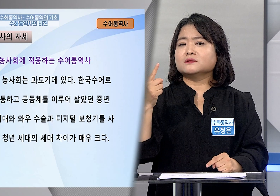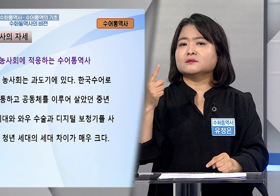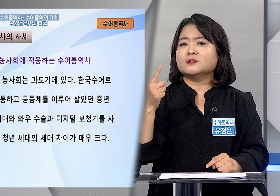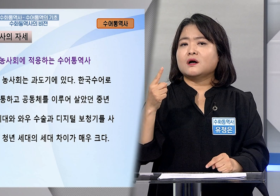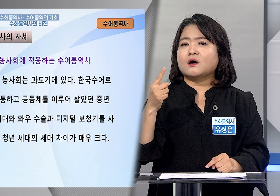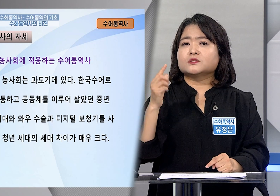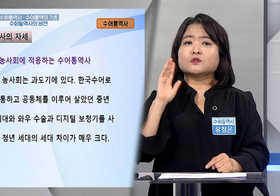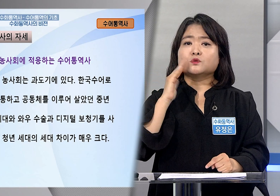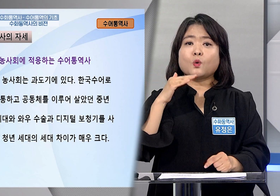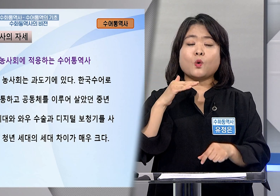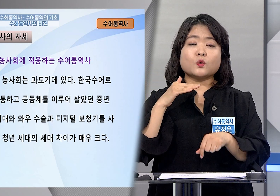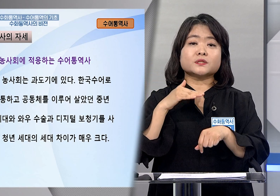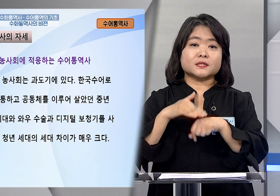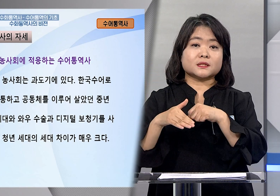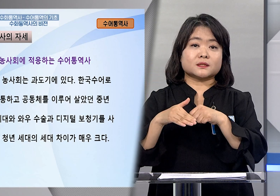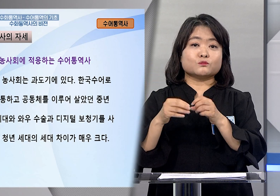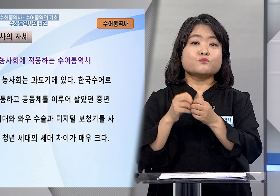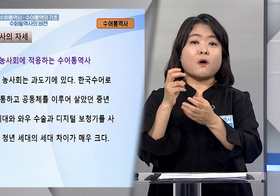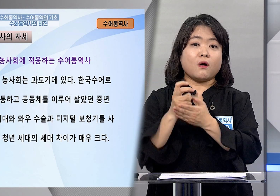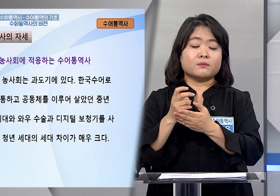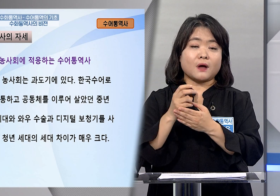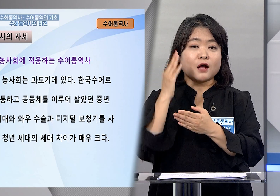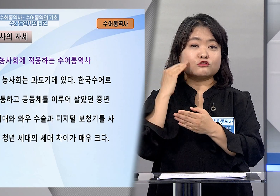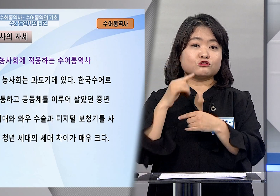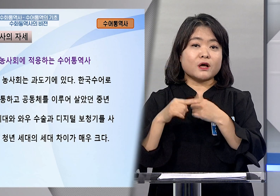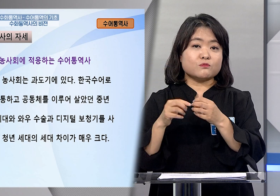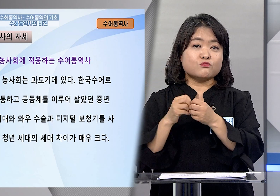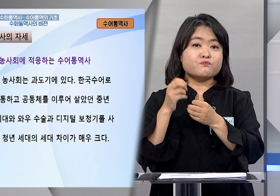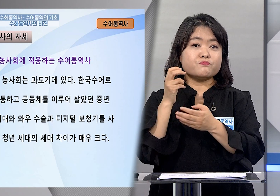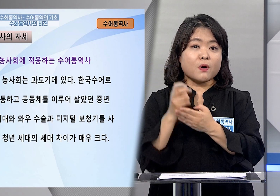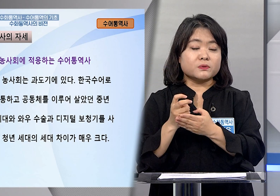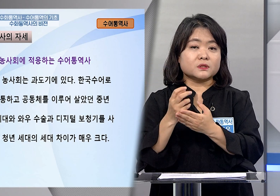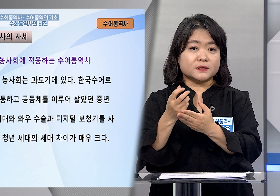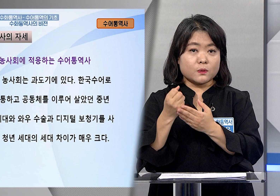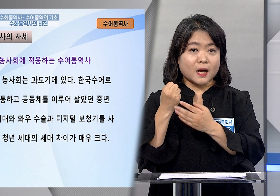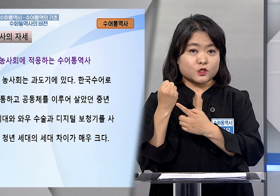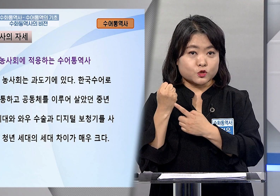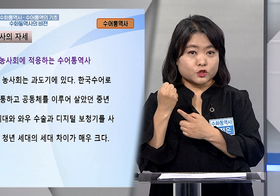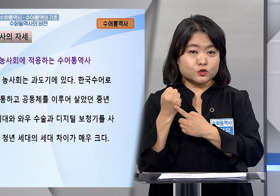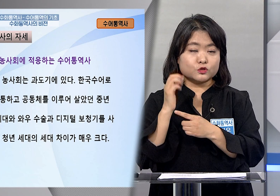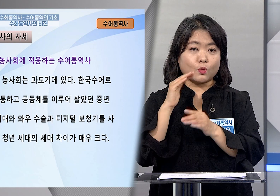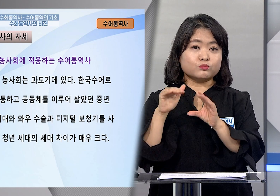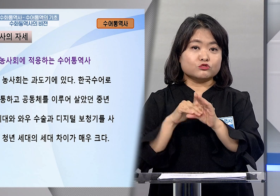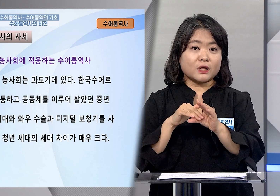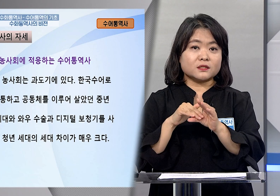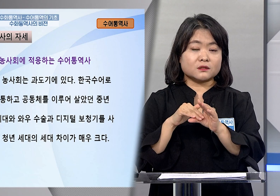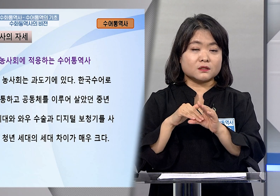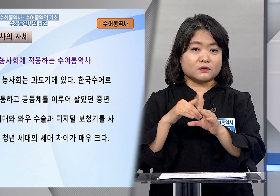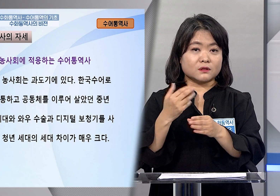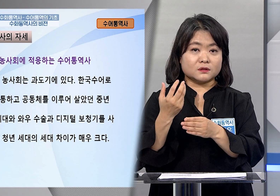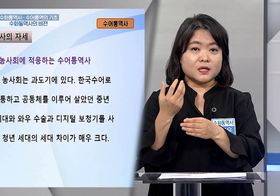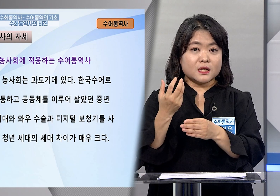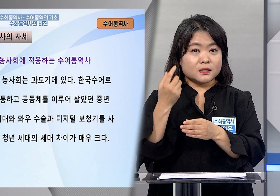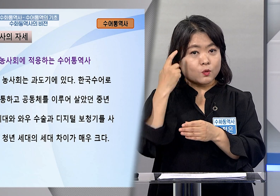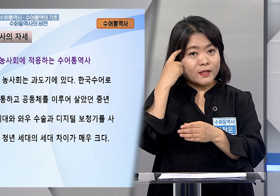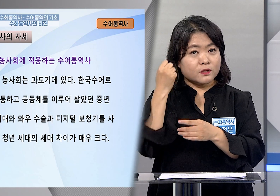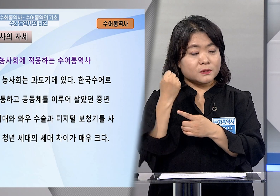70대는 어떤 농식 문법, 한국 수화의 문법을 그대로 가지고 있고 농문화적인 어떤 관념을